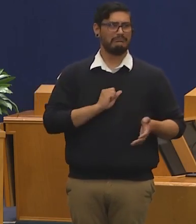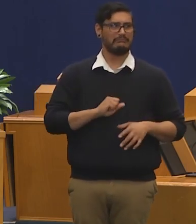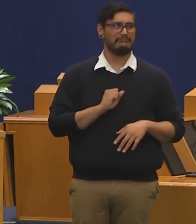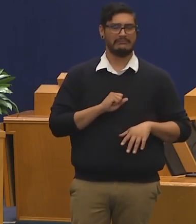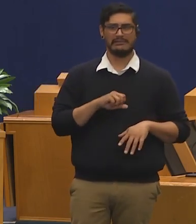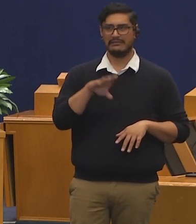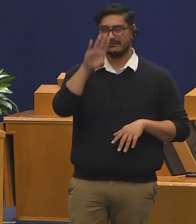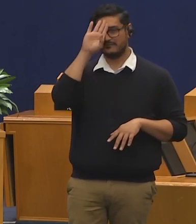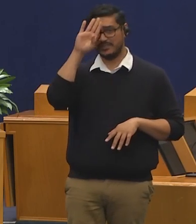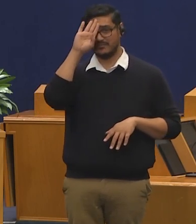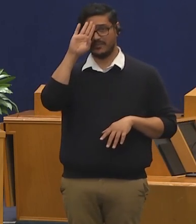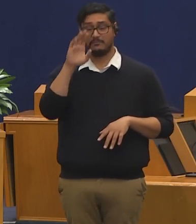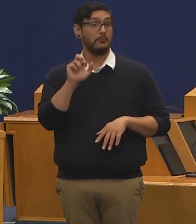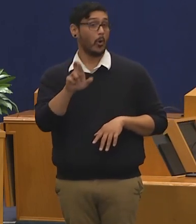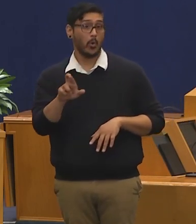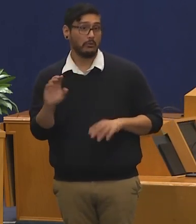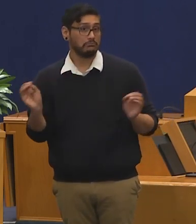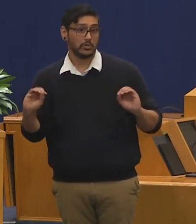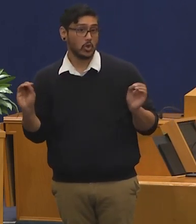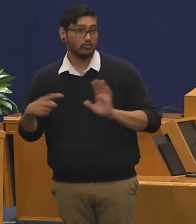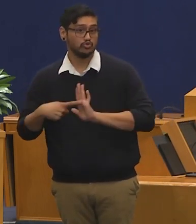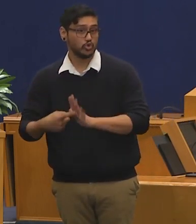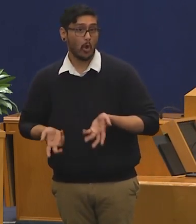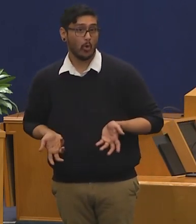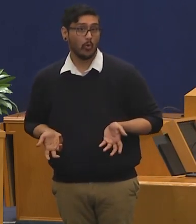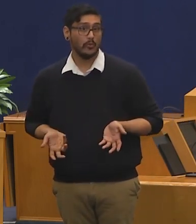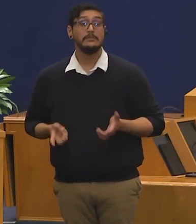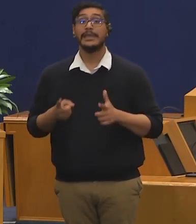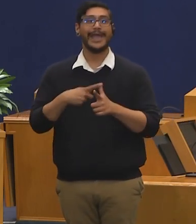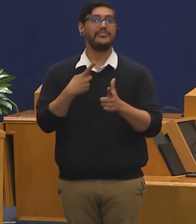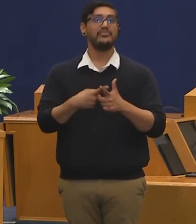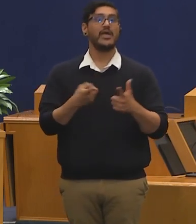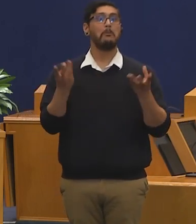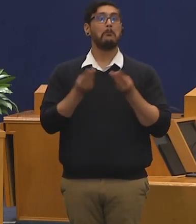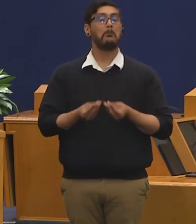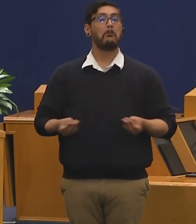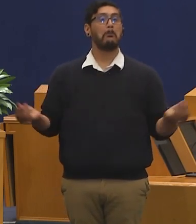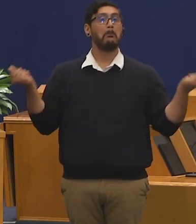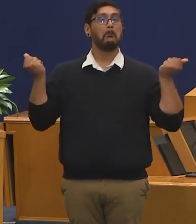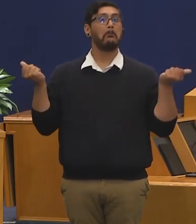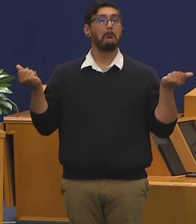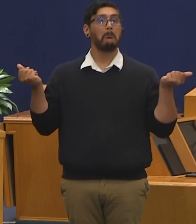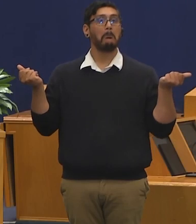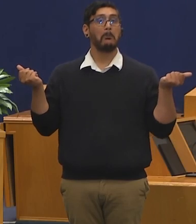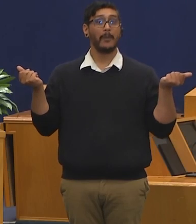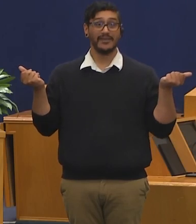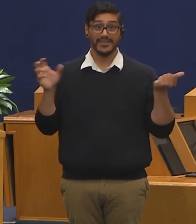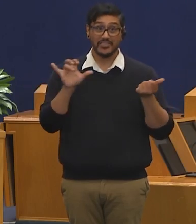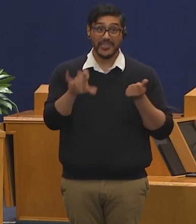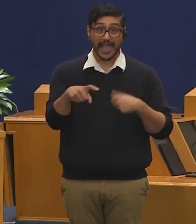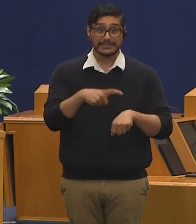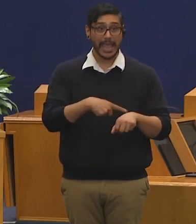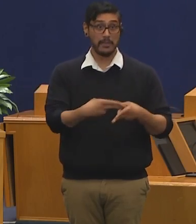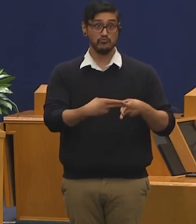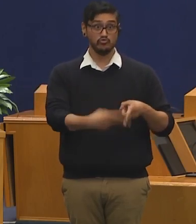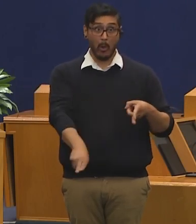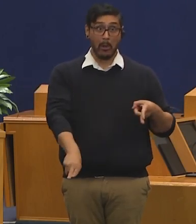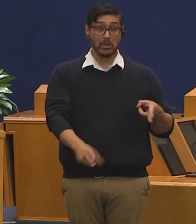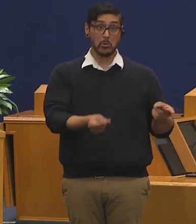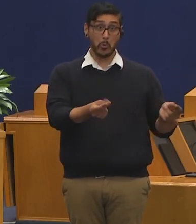no tiene síntomas del virus y se recupera del virus, es un tiempo largo. Y